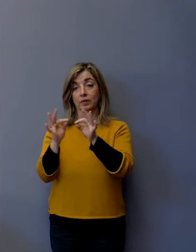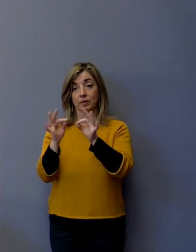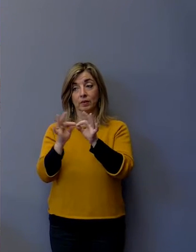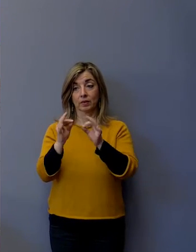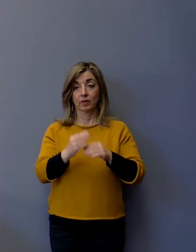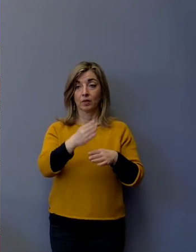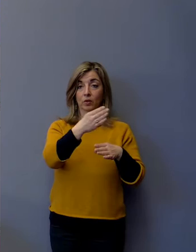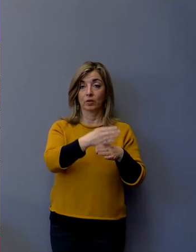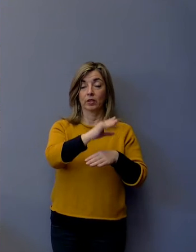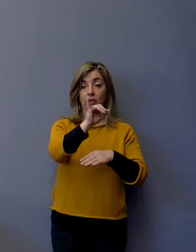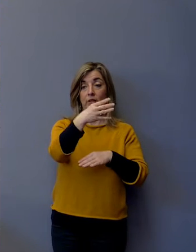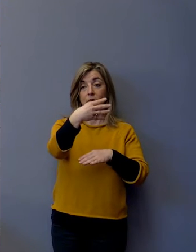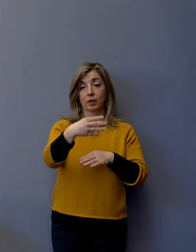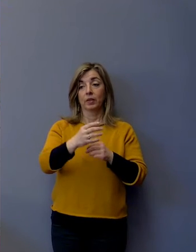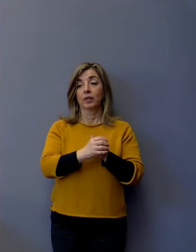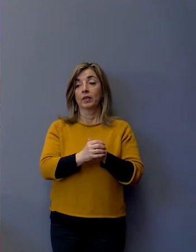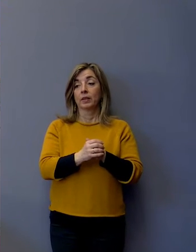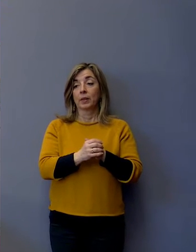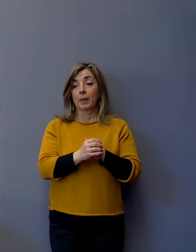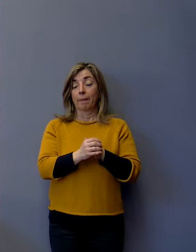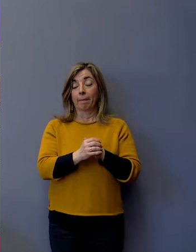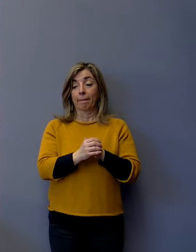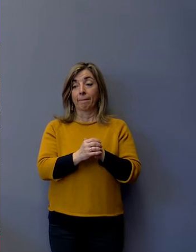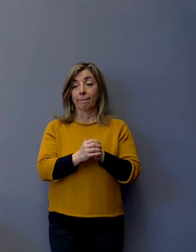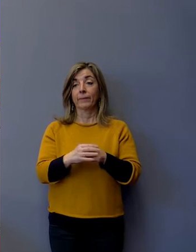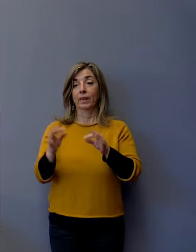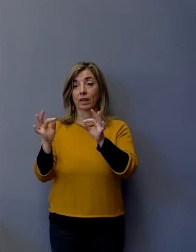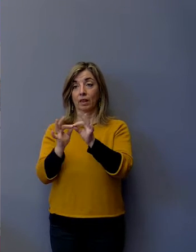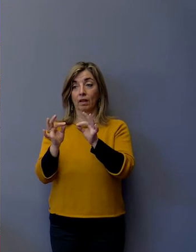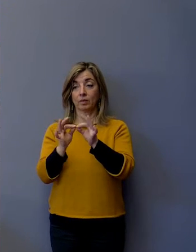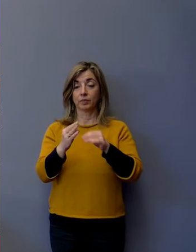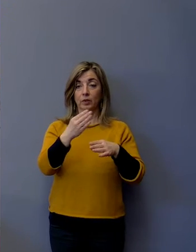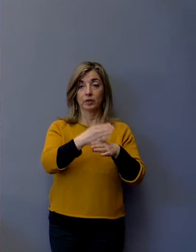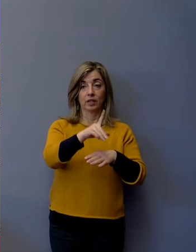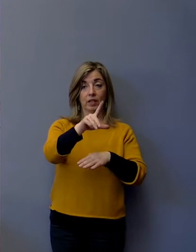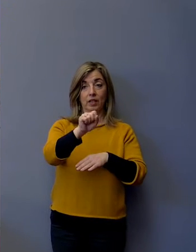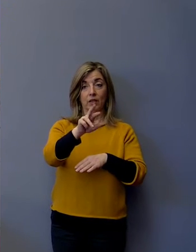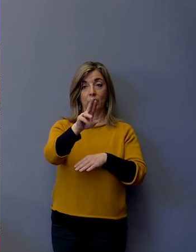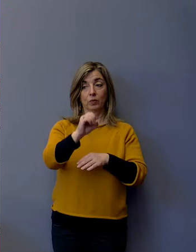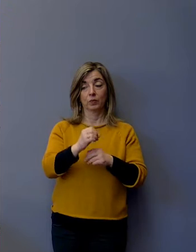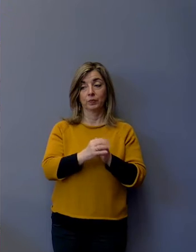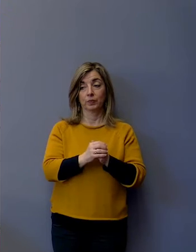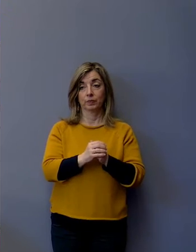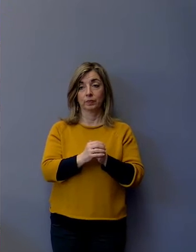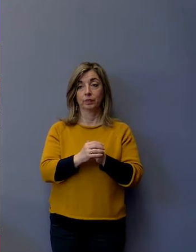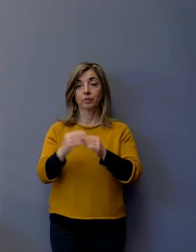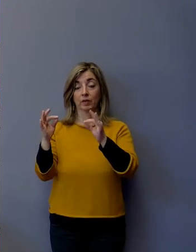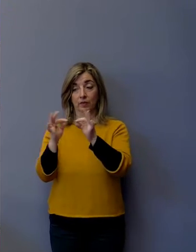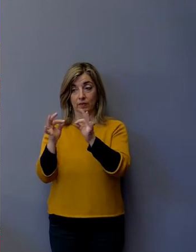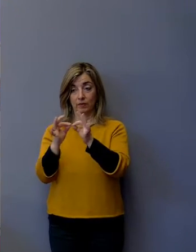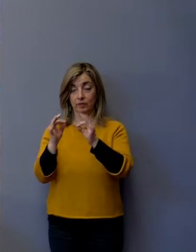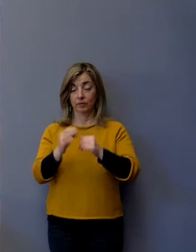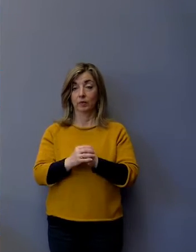consigliere immordino amorevole consigliera lauro favorevole